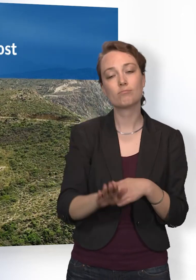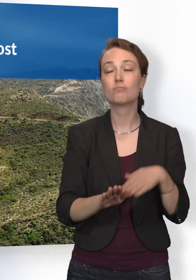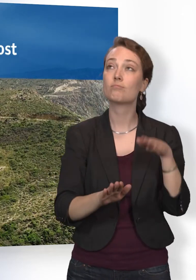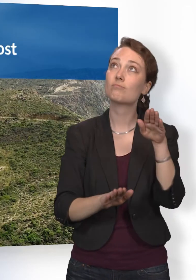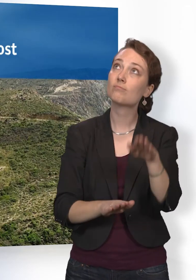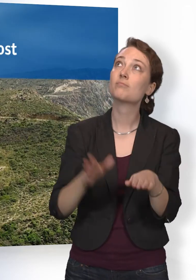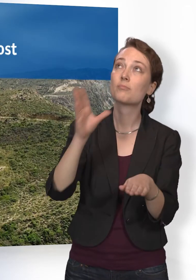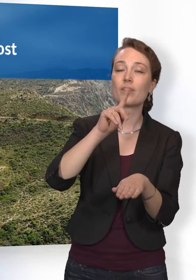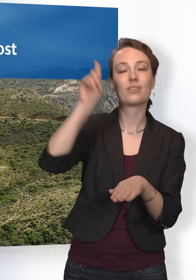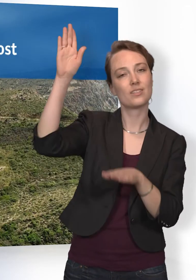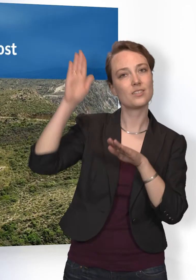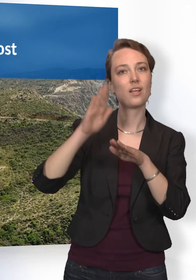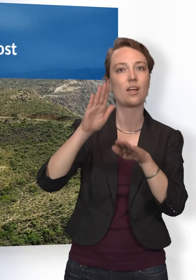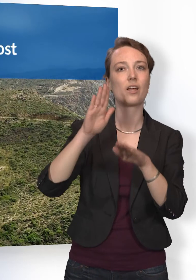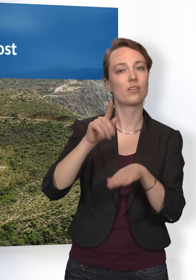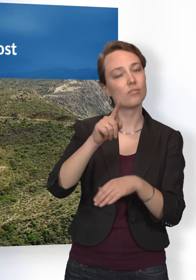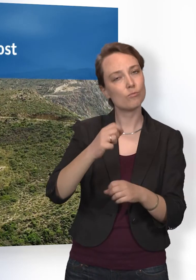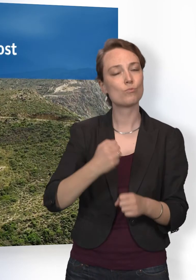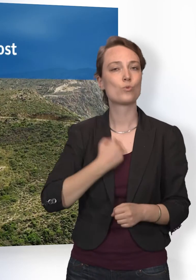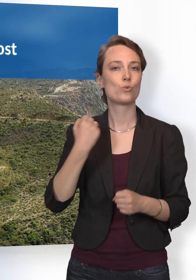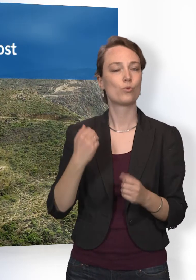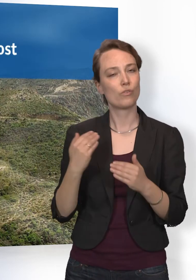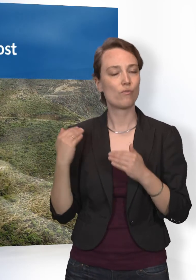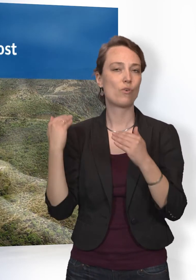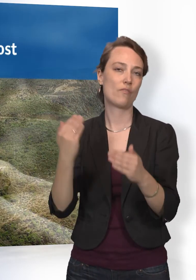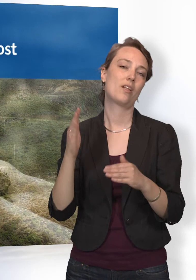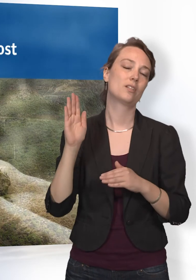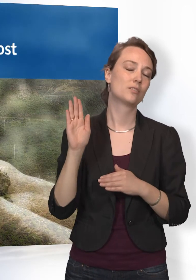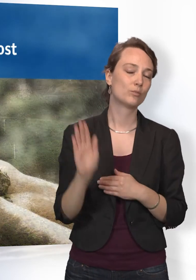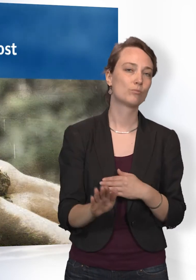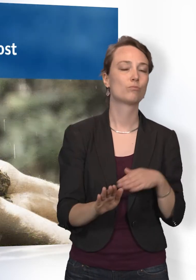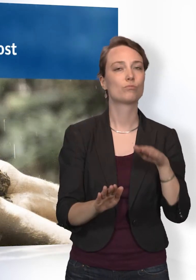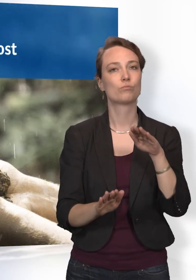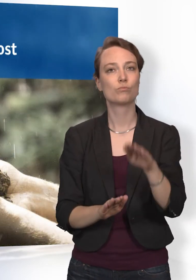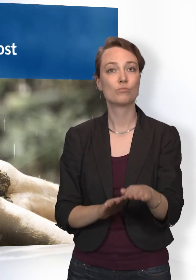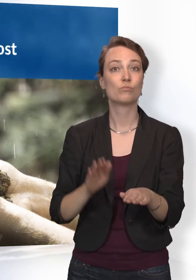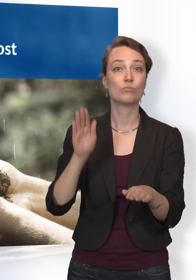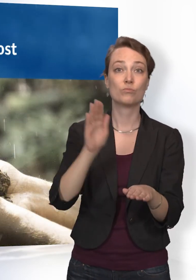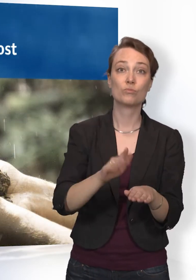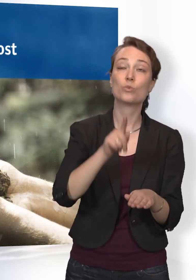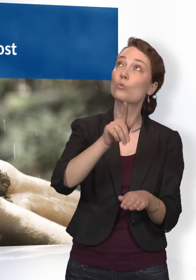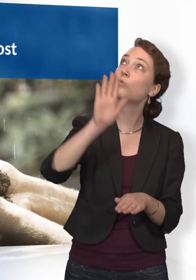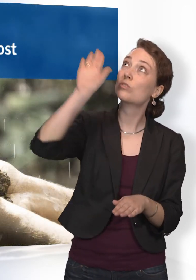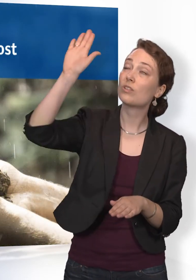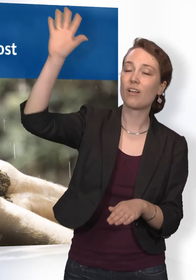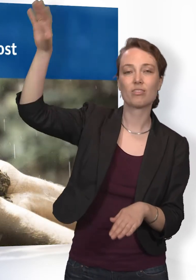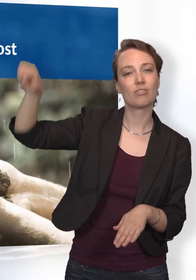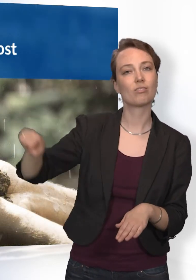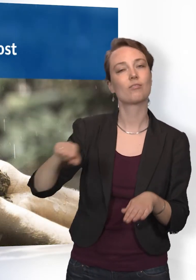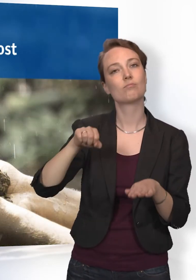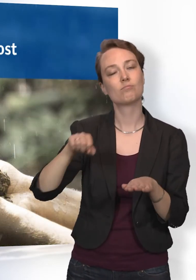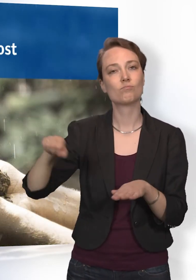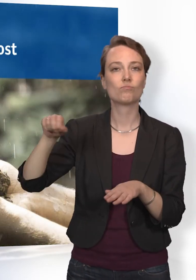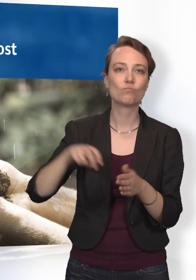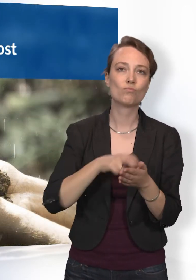Gottes Segen, geh ihm mutig voran. Geh an seiner Hand, du bist